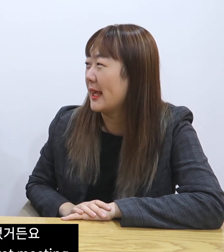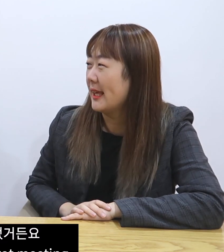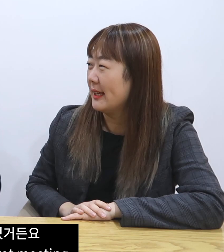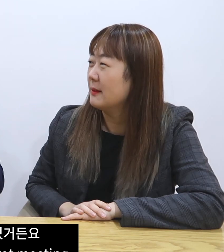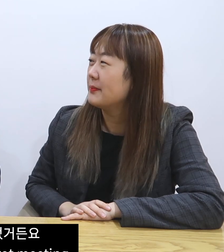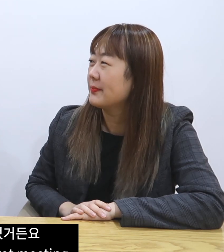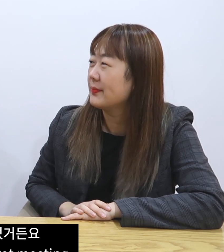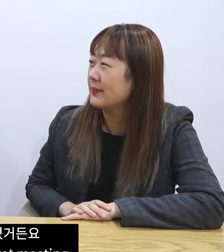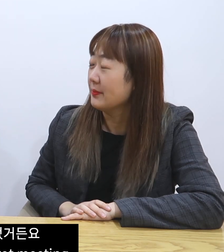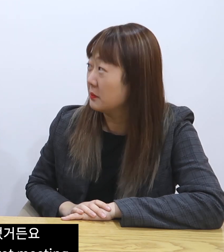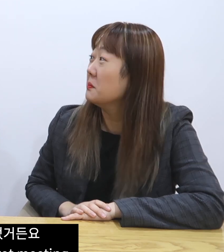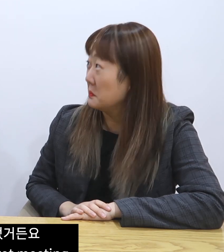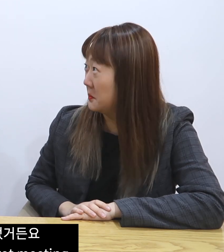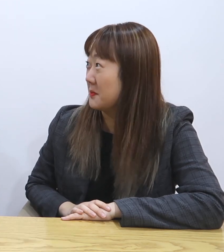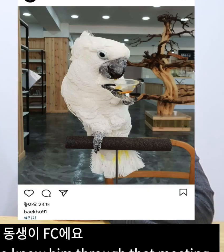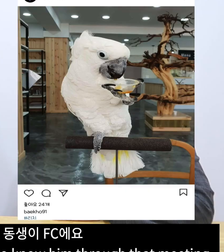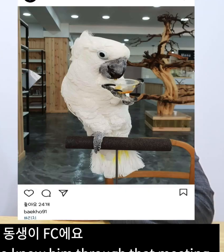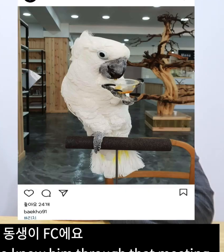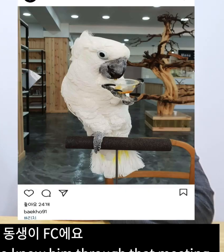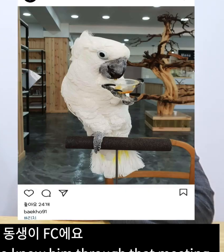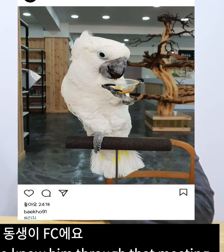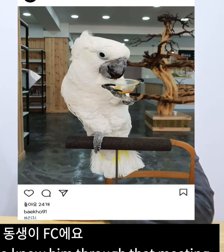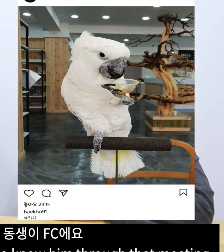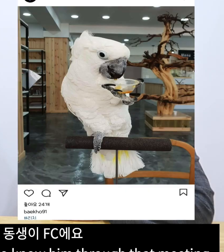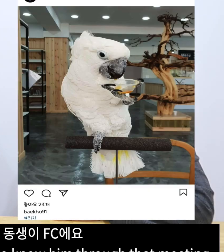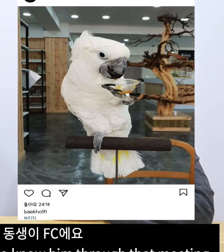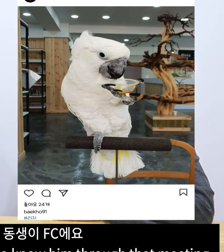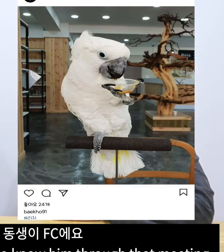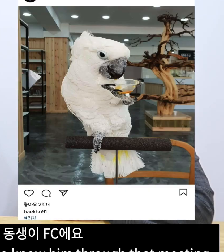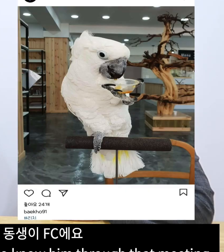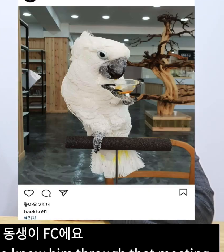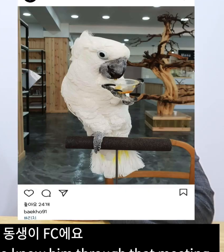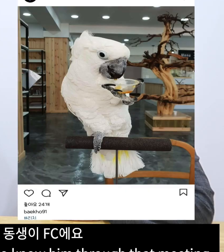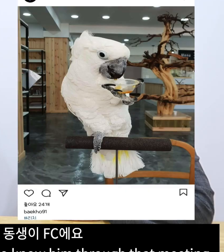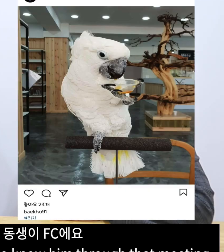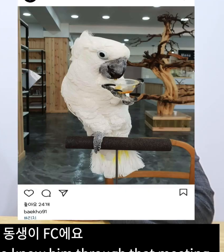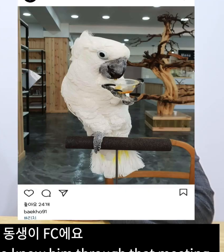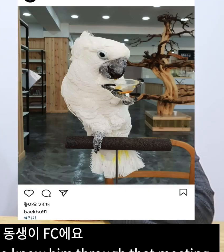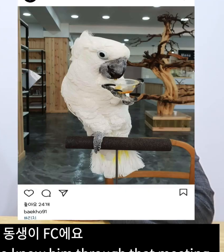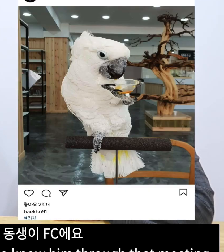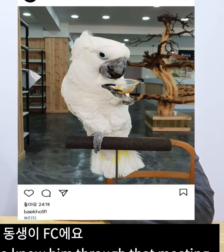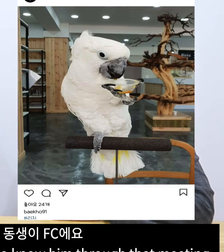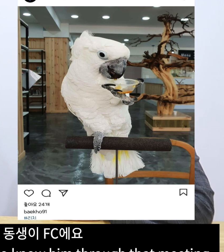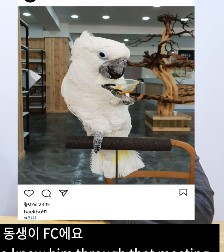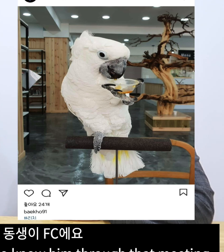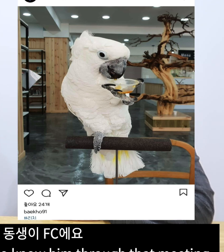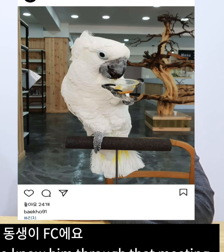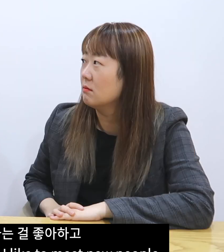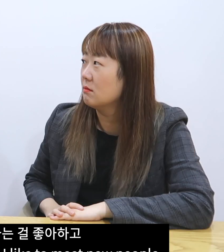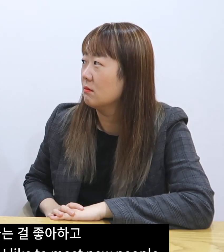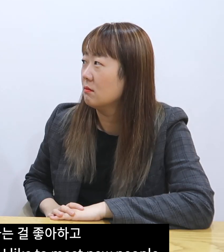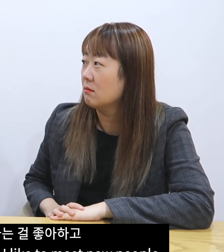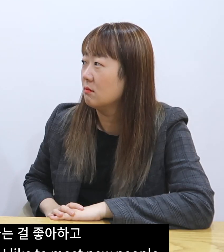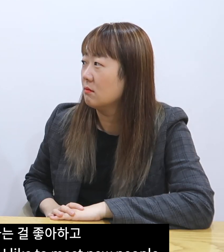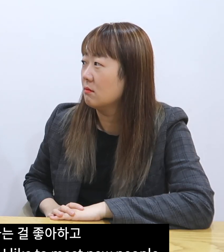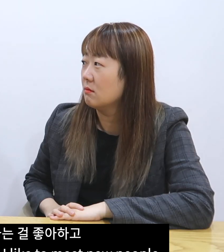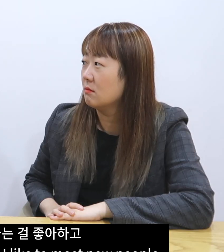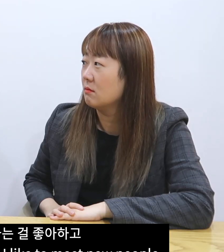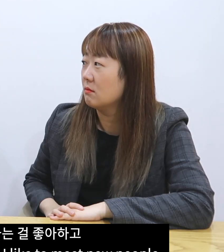앵무새. 모임이 있거든요. 앵무새 조회자 만나 둠대이 예쁘지요. 저